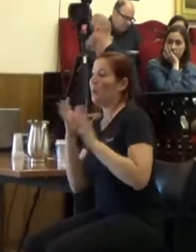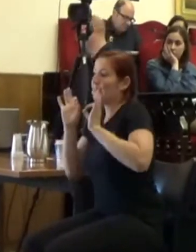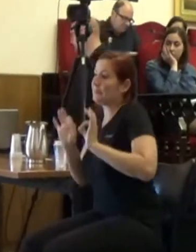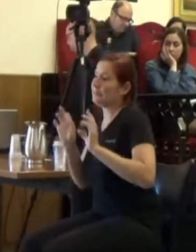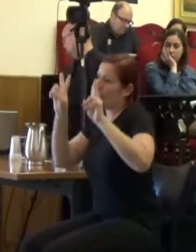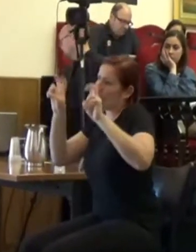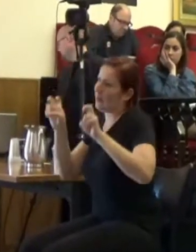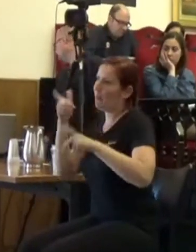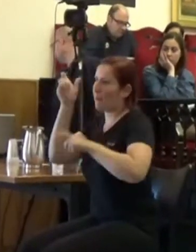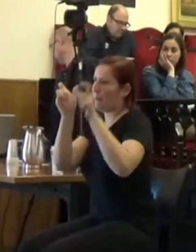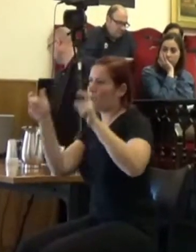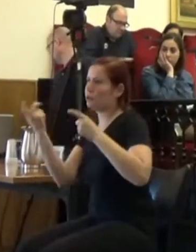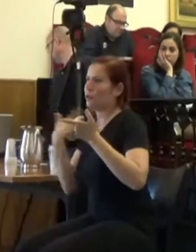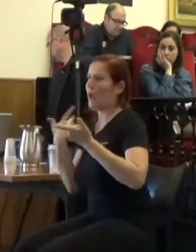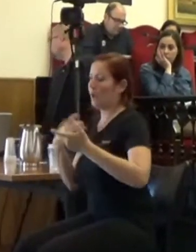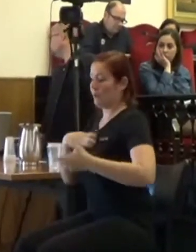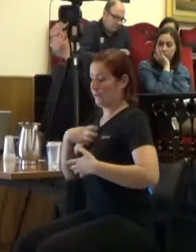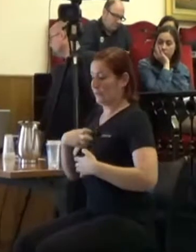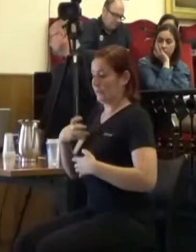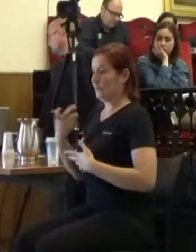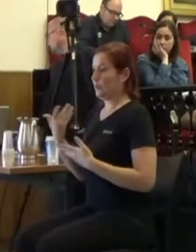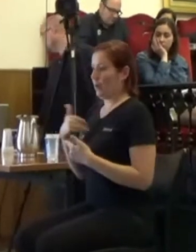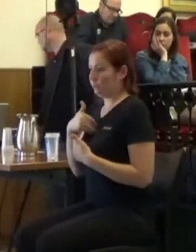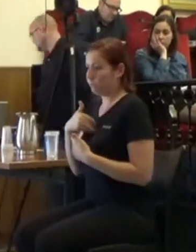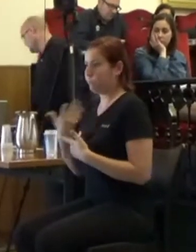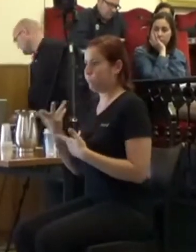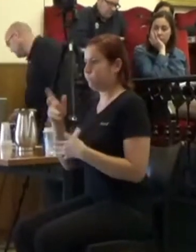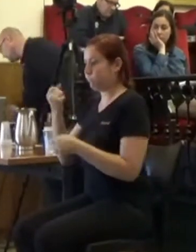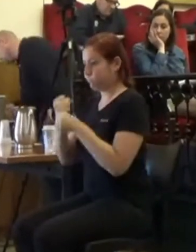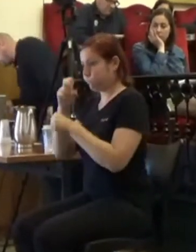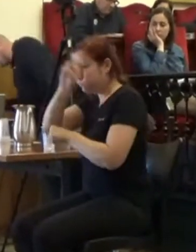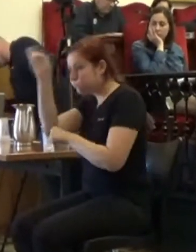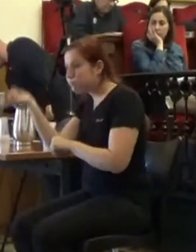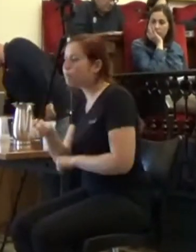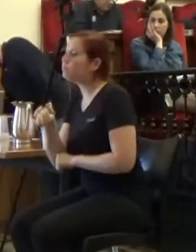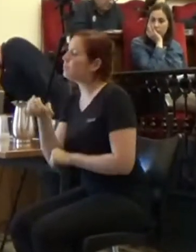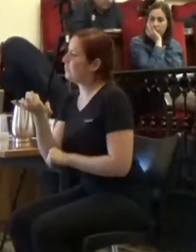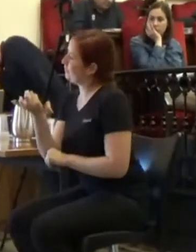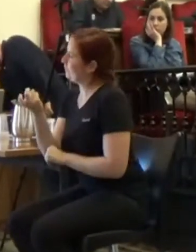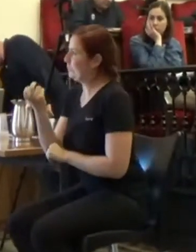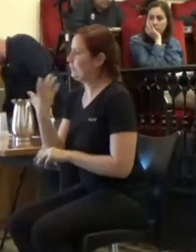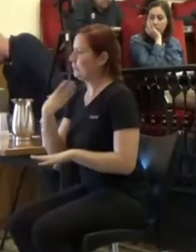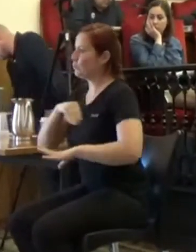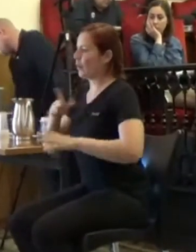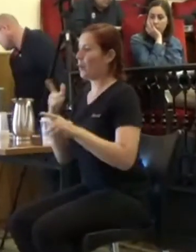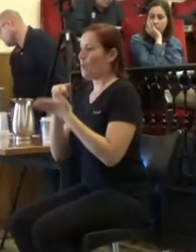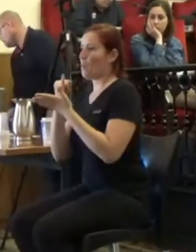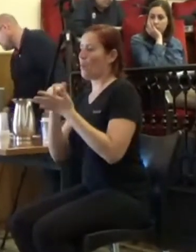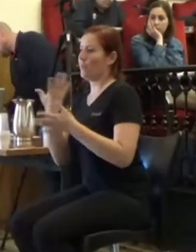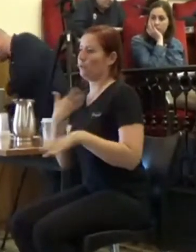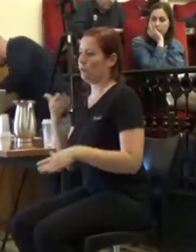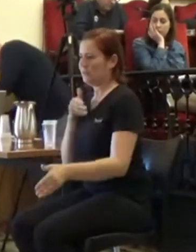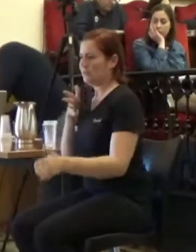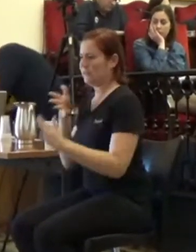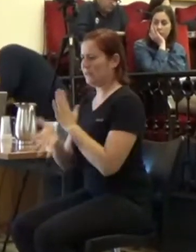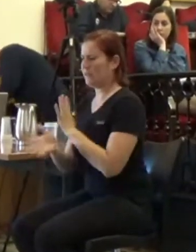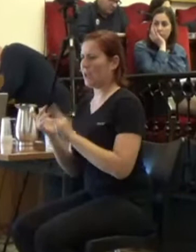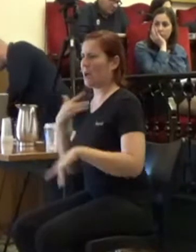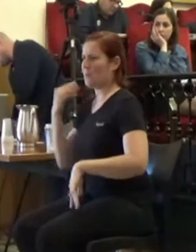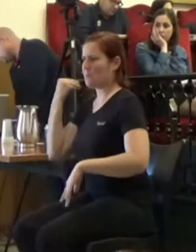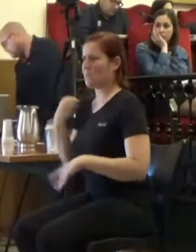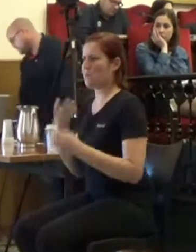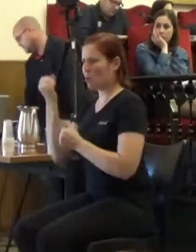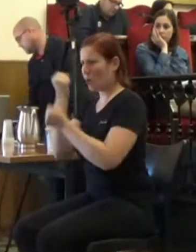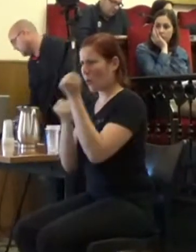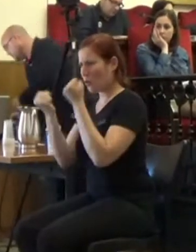funcional, y si ello es conveniente en el presente pleno denunciando con ello las condiciones laborales que por desgracia se dan, cuando se trabaja con una economía